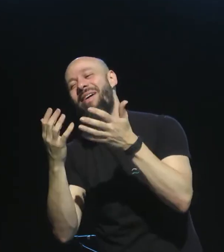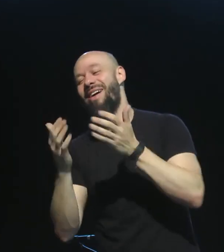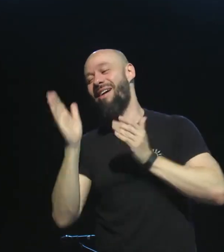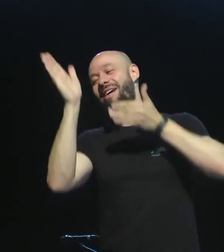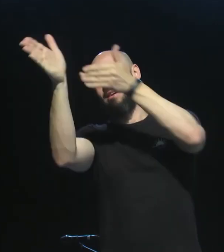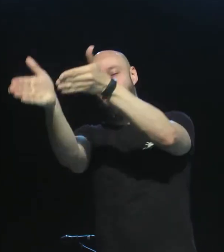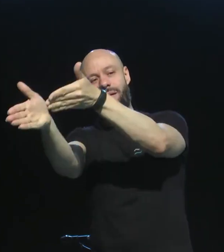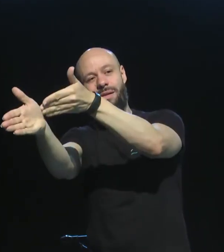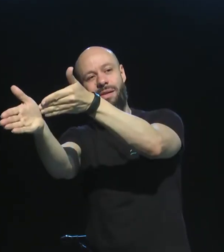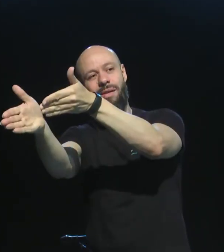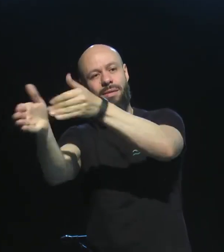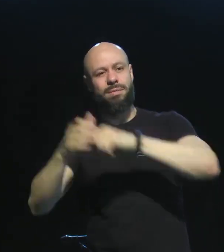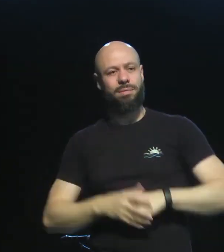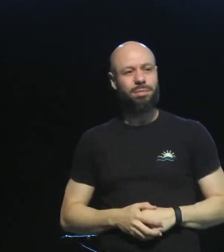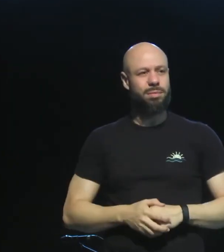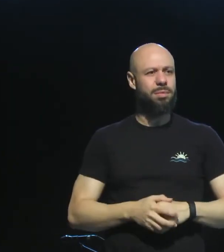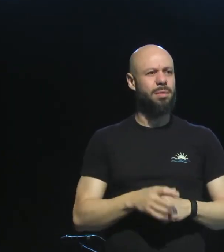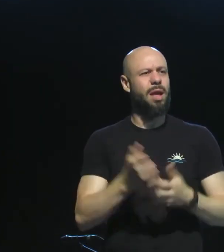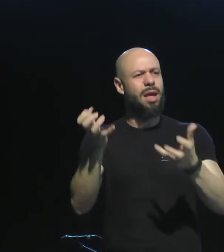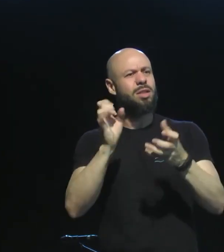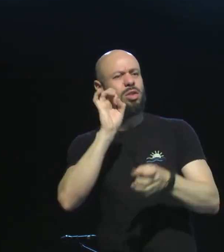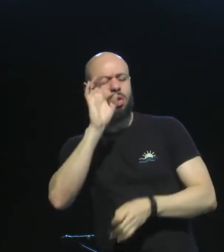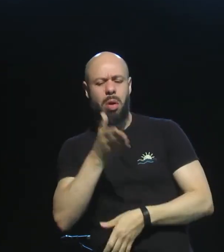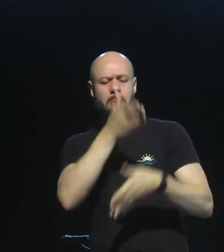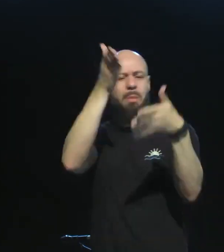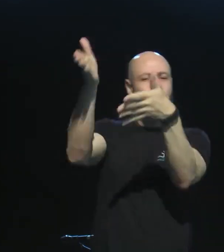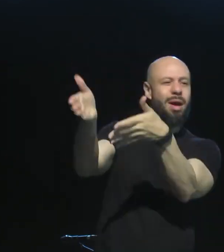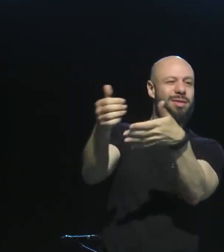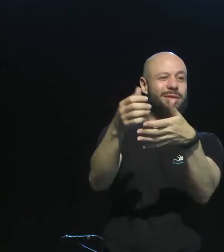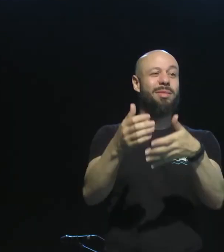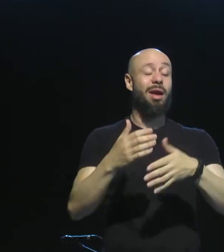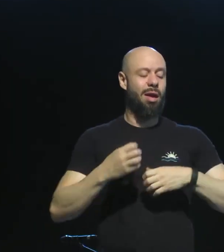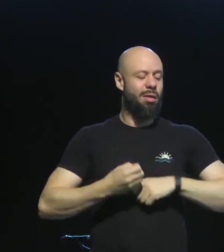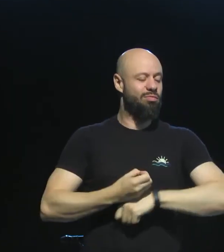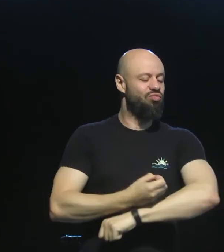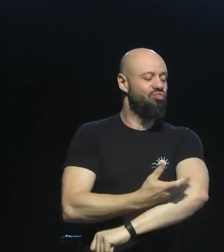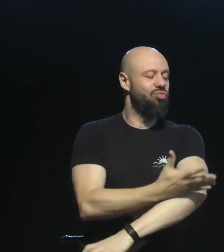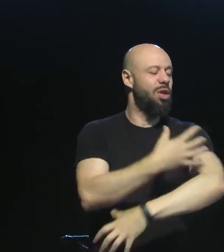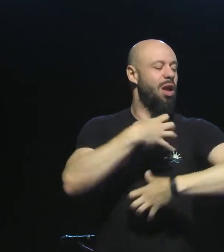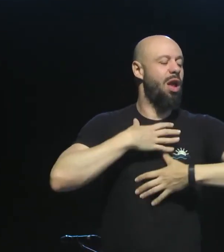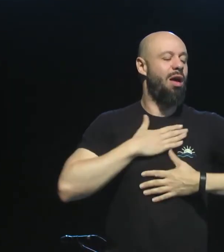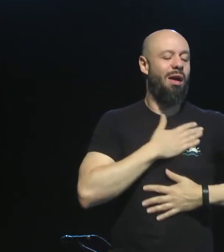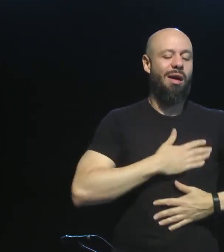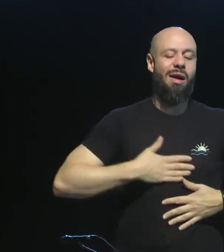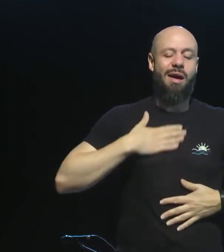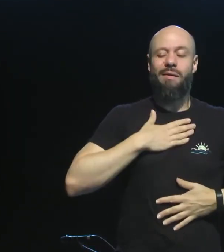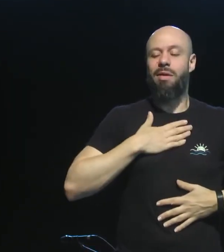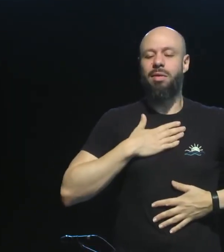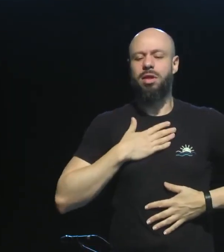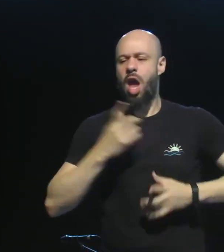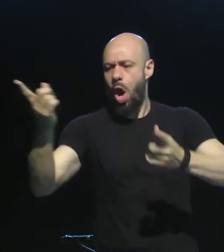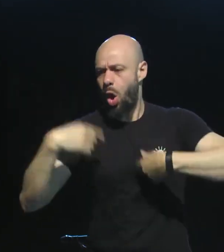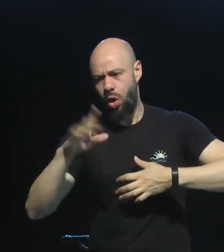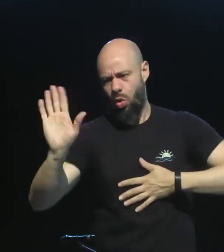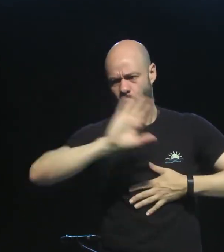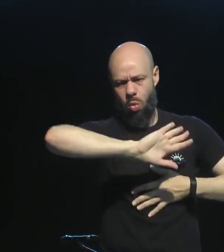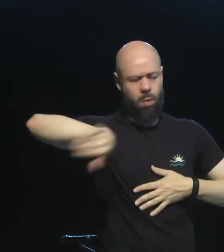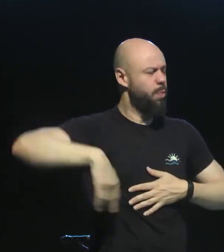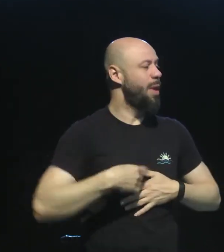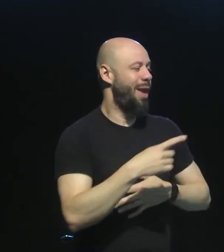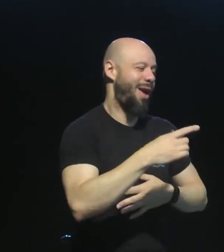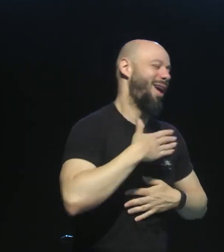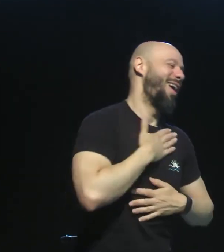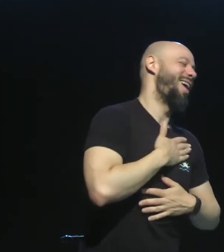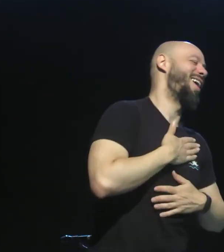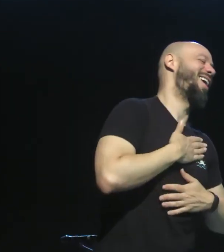Só querem ouvir aquilo que satisfaz, aquilo que não confronta, aquilo que lhe